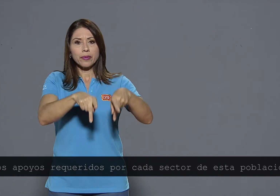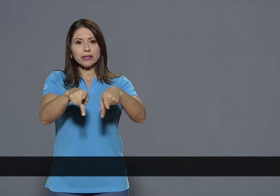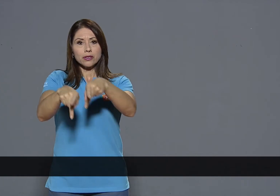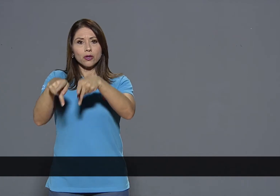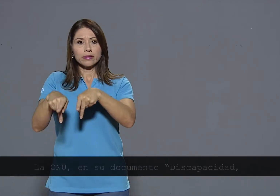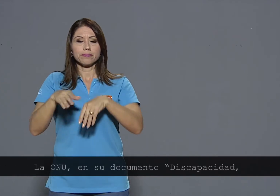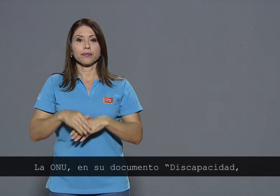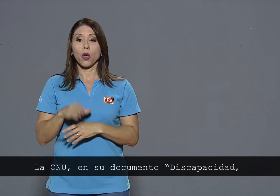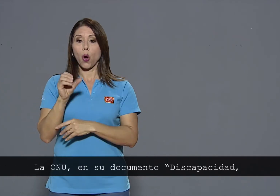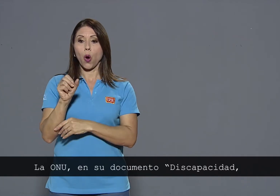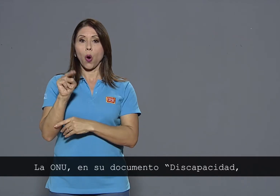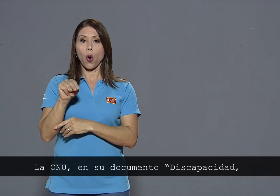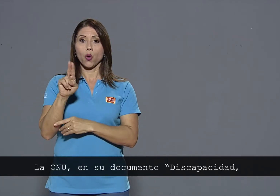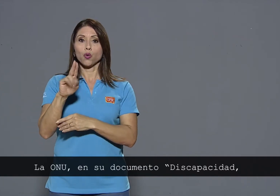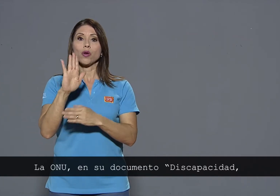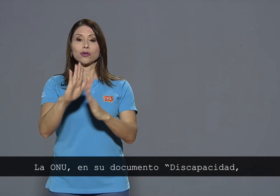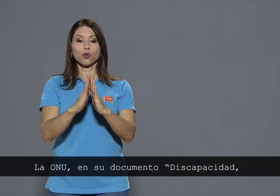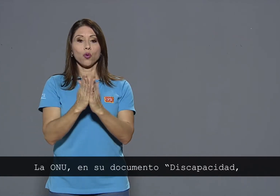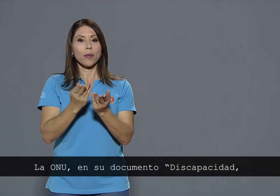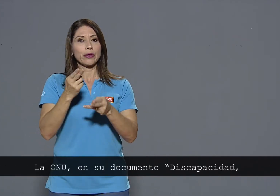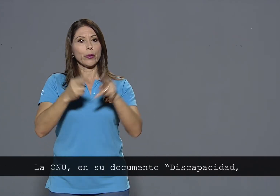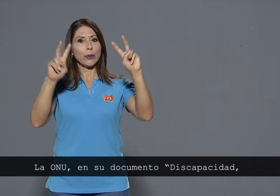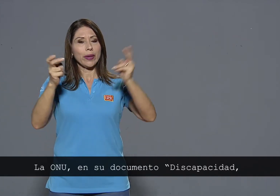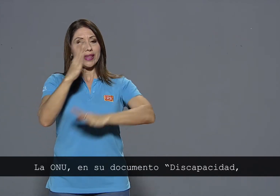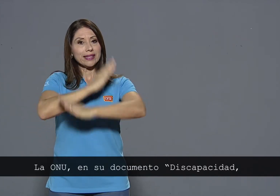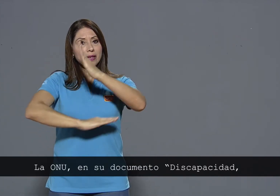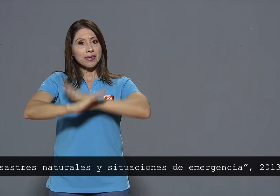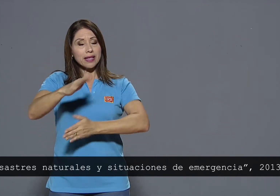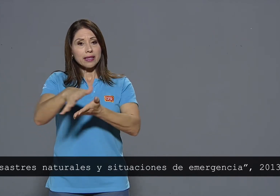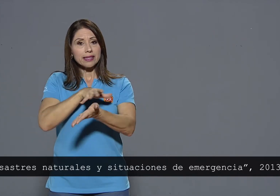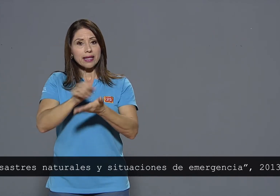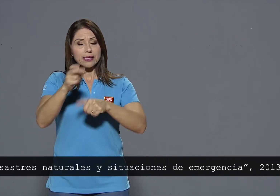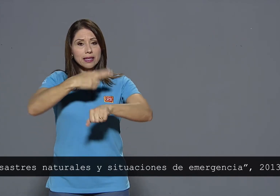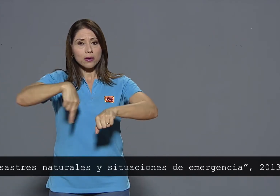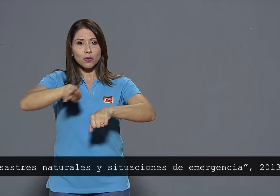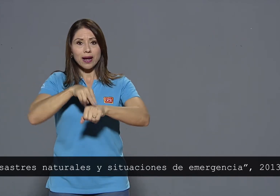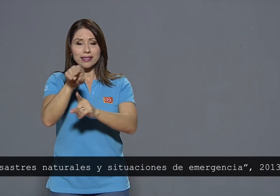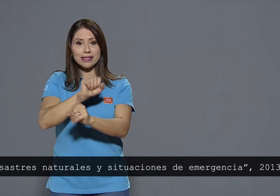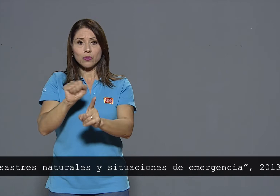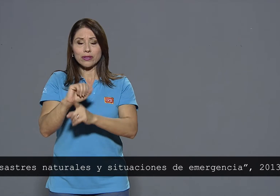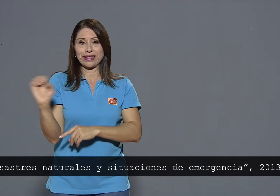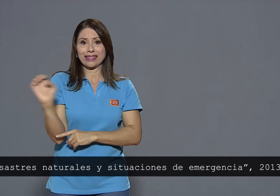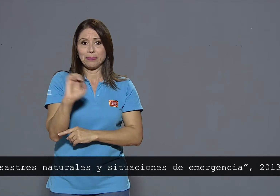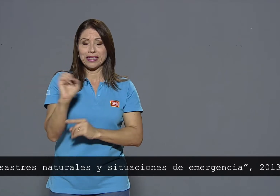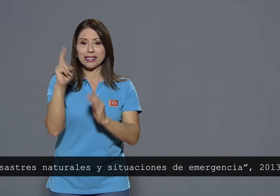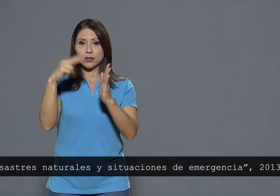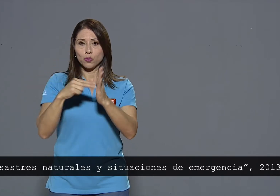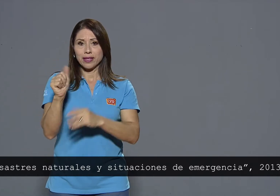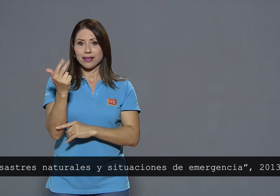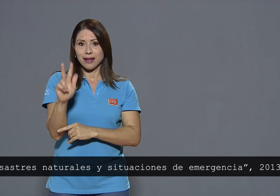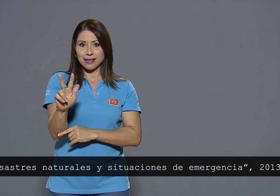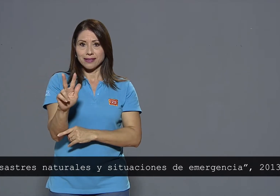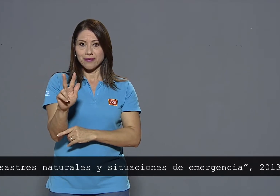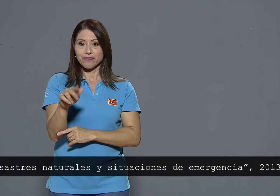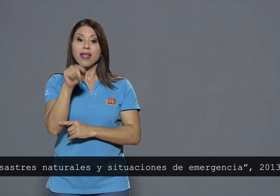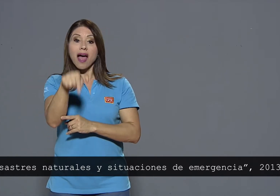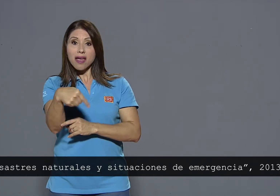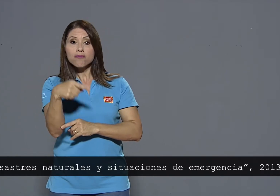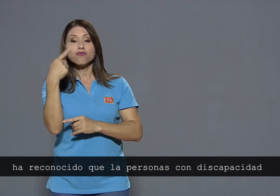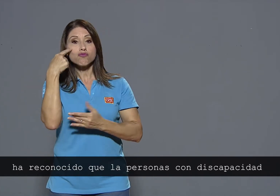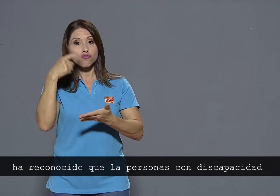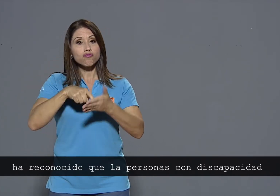población. La ONU, en su documento Discapacidad, Desastres Naturales y Situaciones de Emergencia